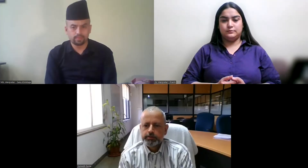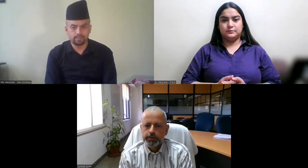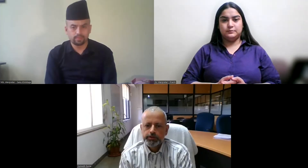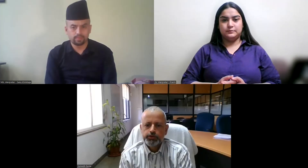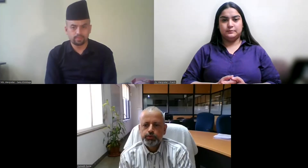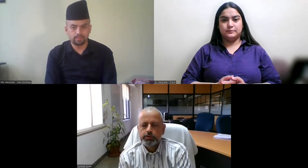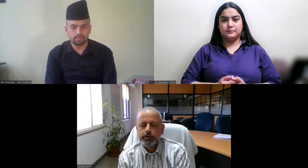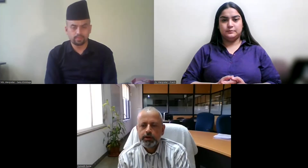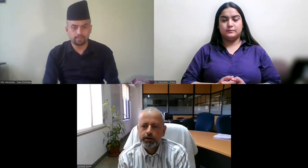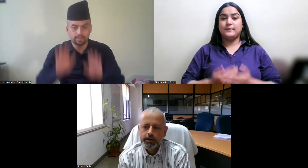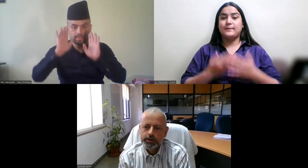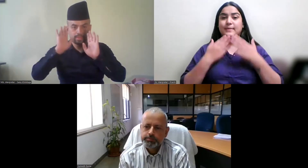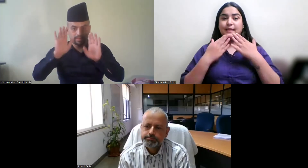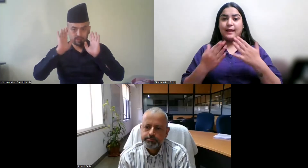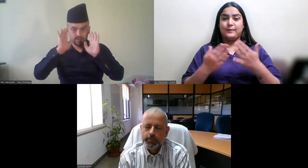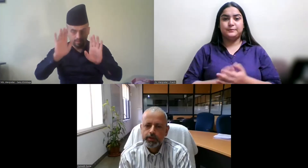Thank you.